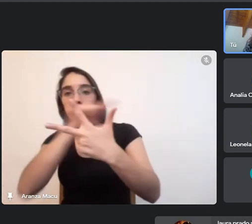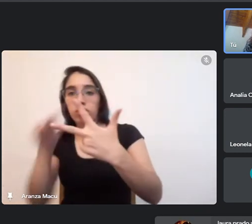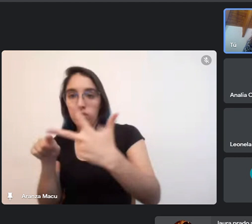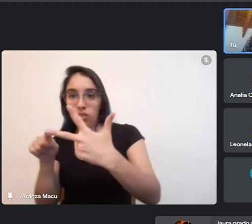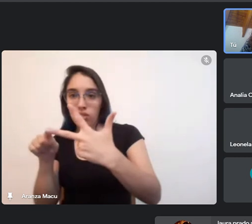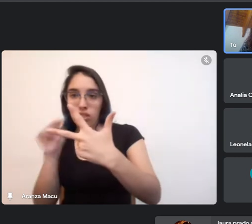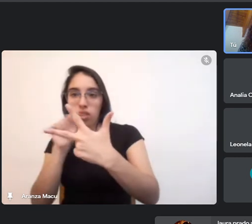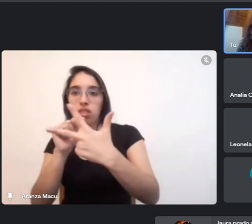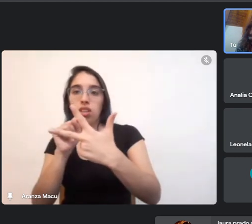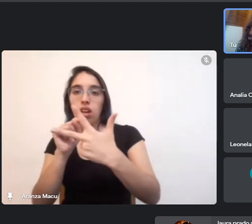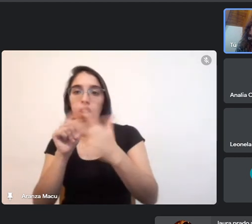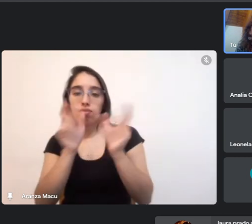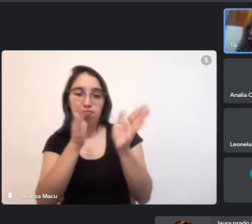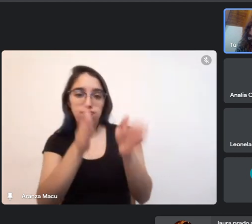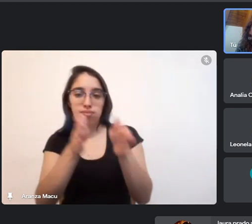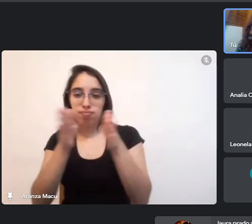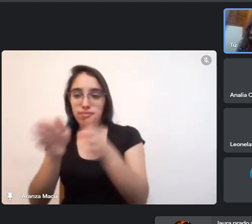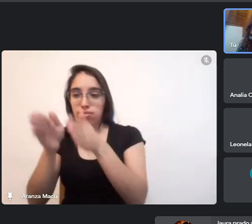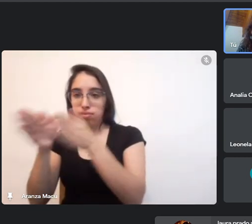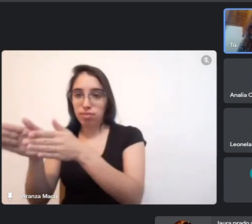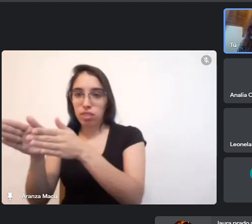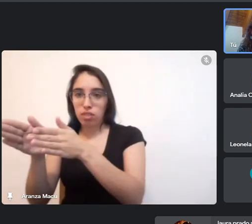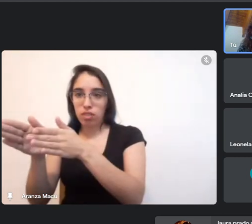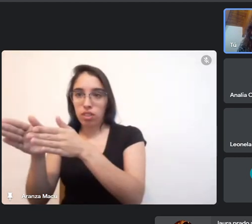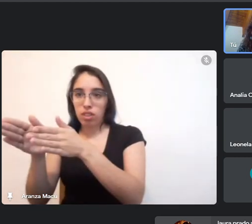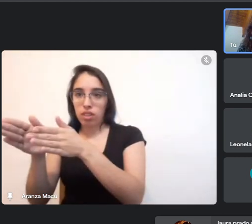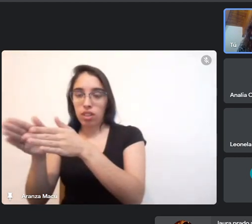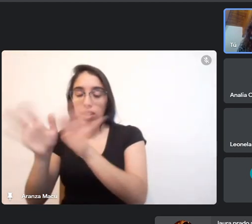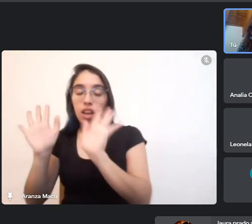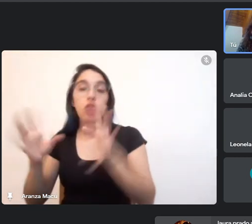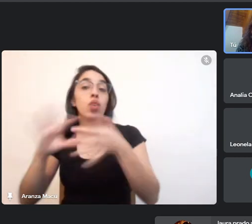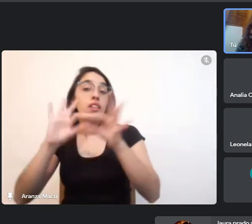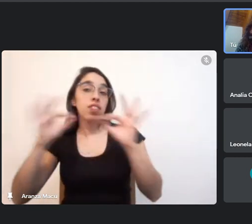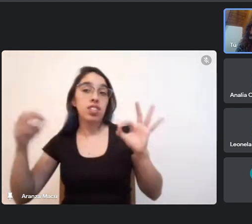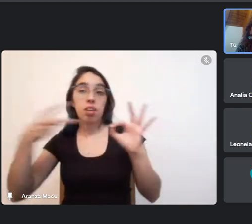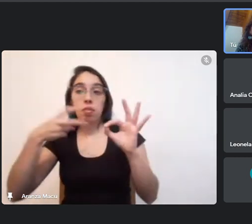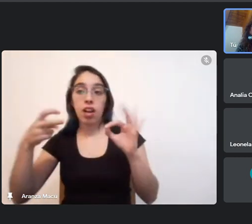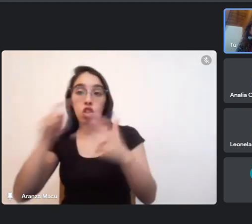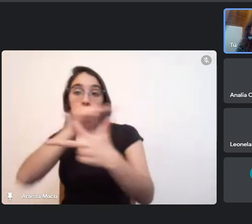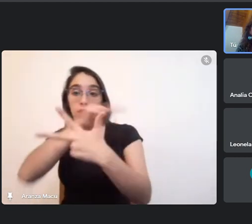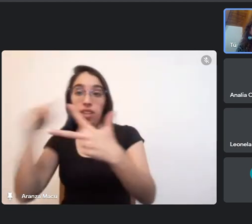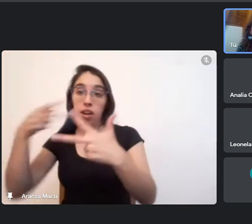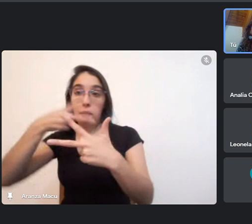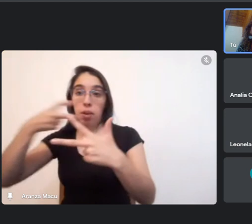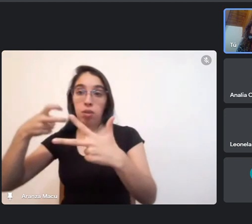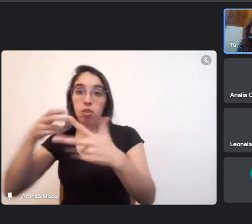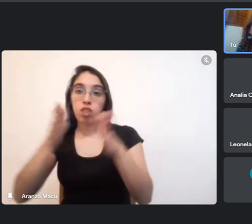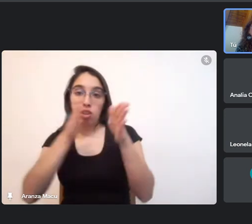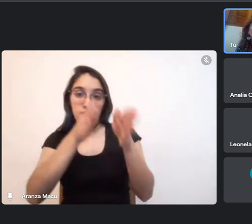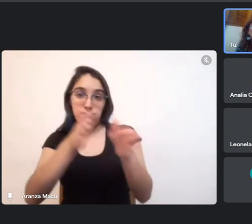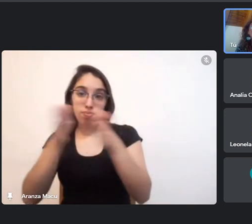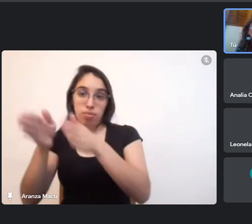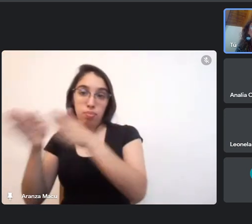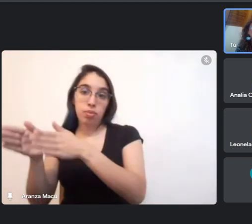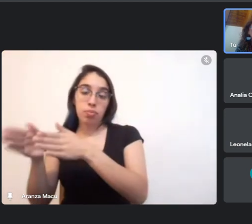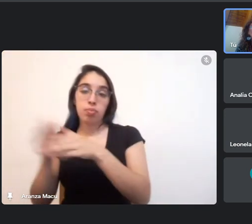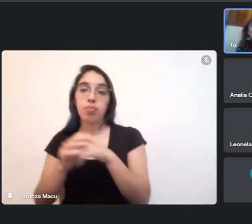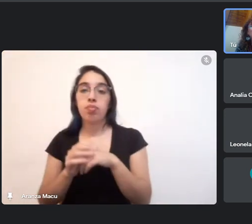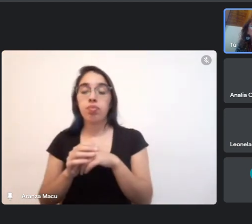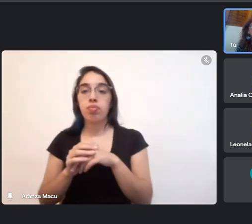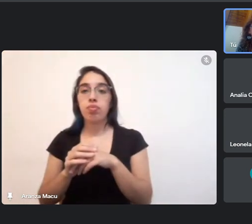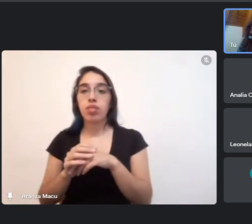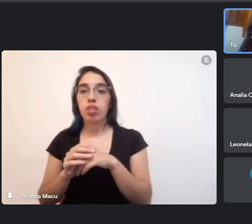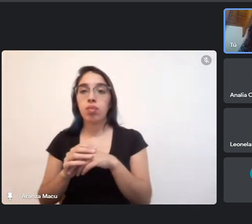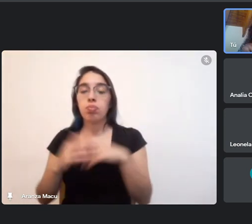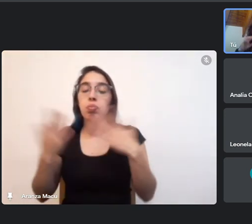los tres tipos de verbos estuvieran en una frase verbal, que no siempre están en una frase verbal compuesta. O sea, puede ser